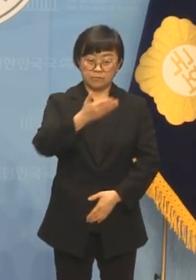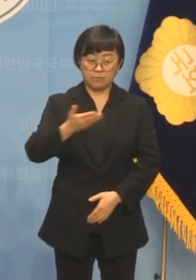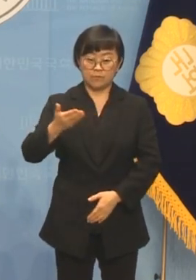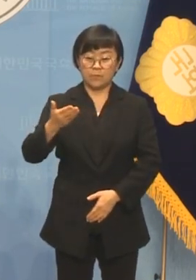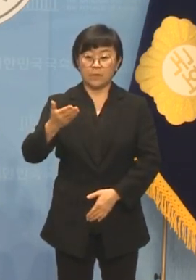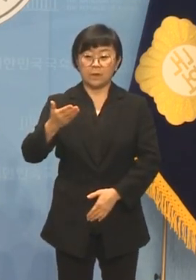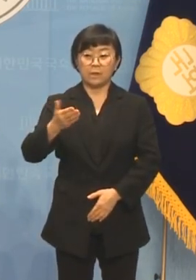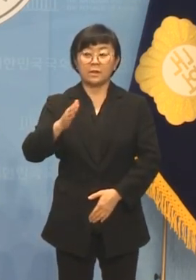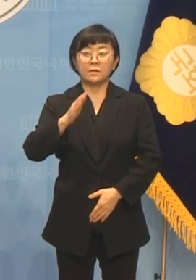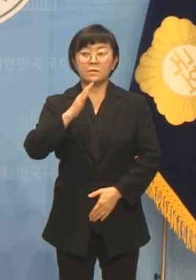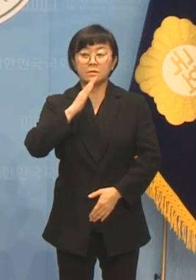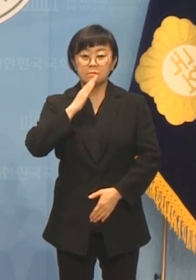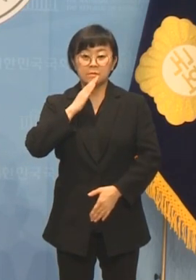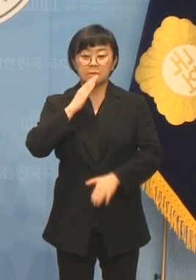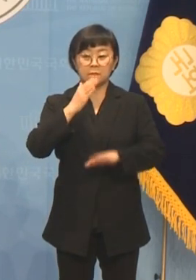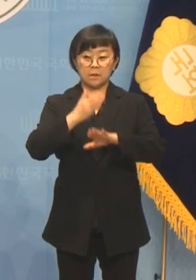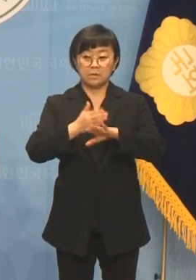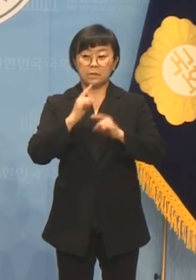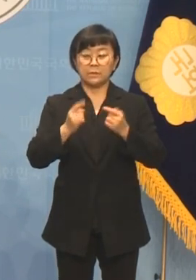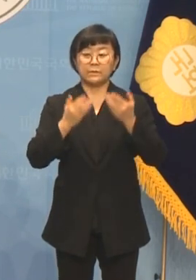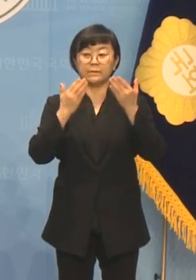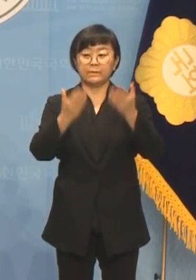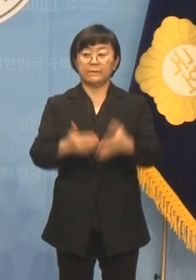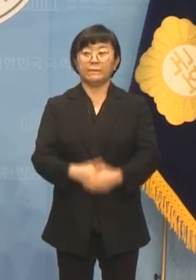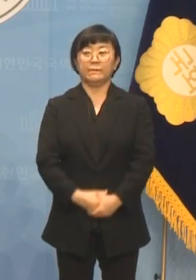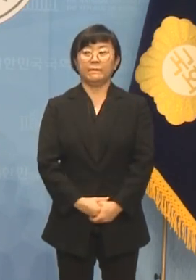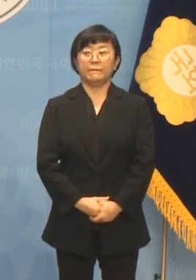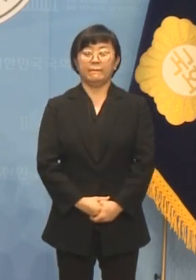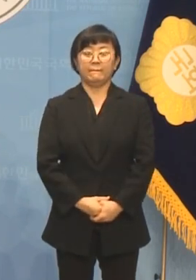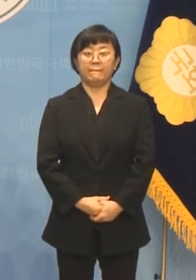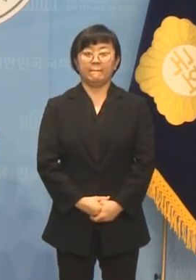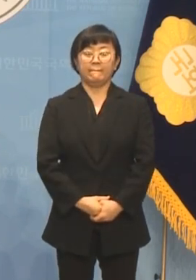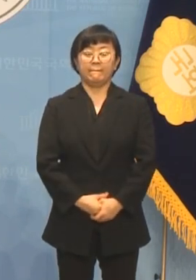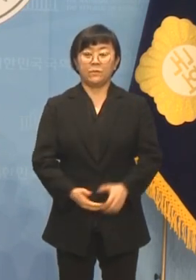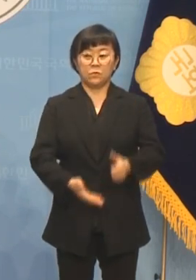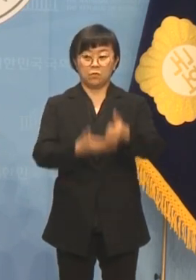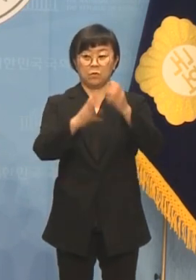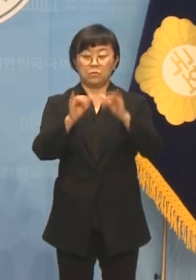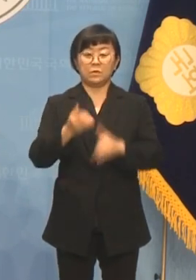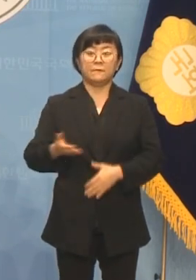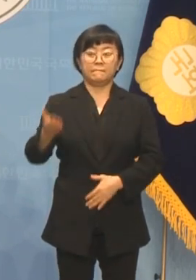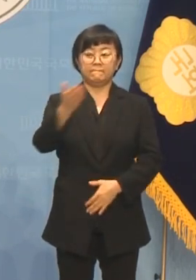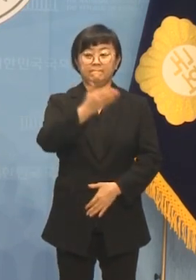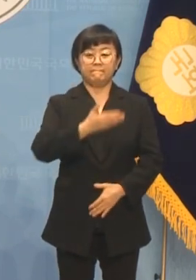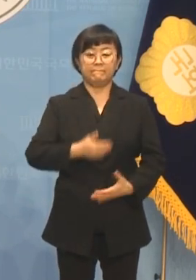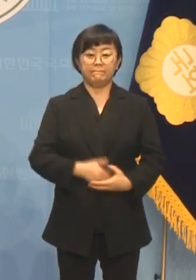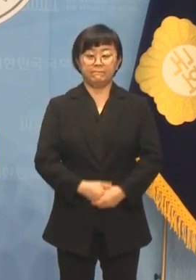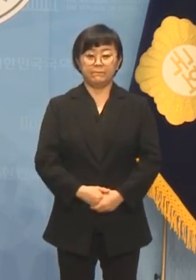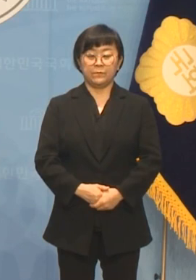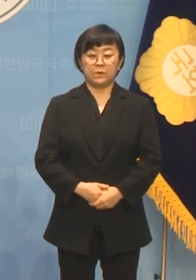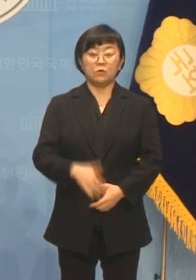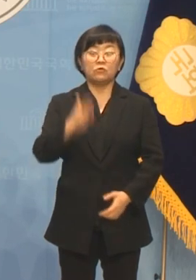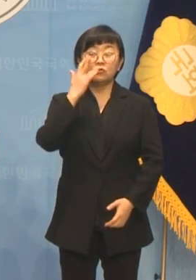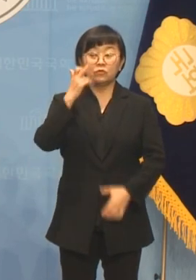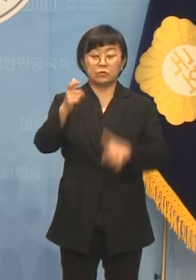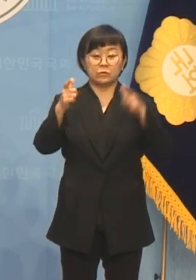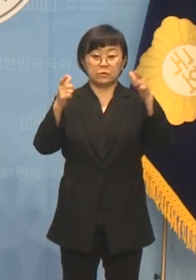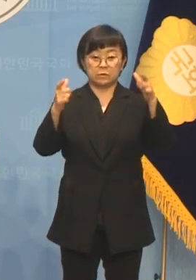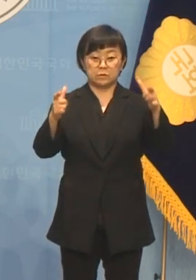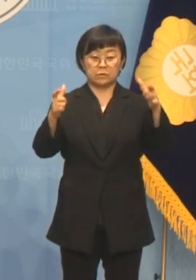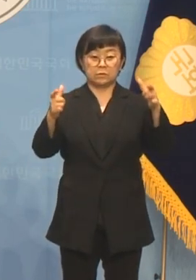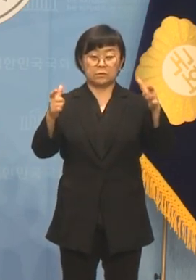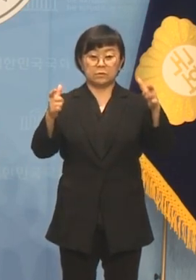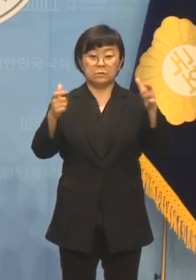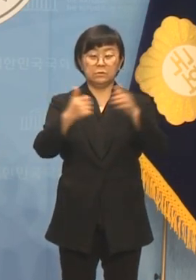여러분들께 진심으로 감사의 말씀을 드립니다. 존경하는 국민 여러분, 우리 울산에는